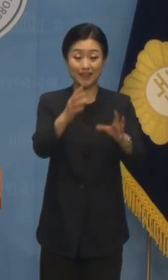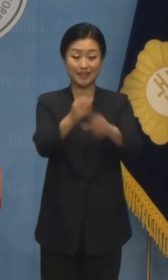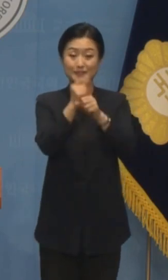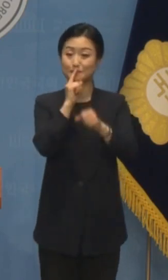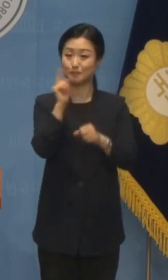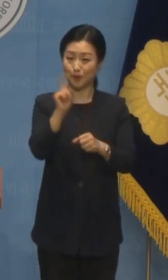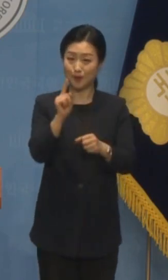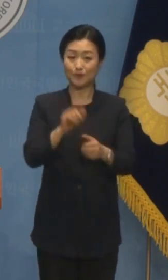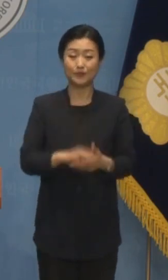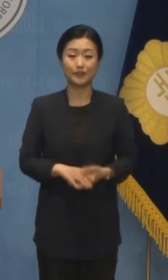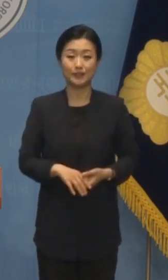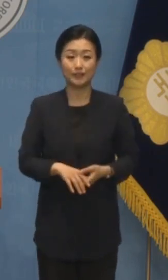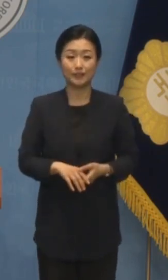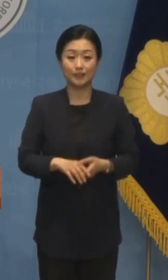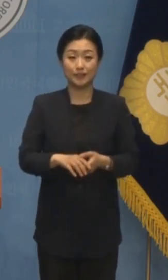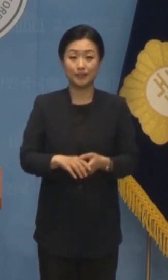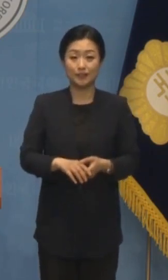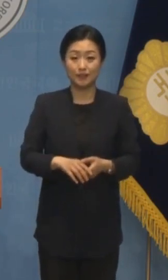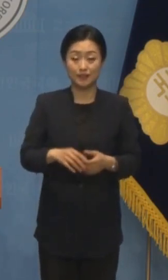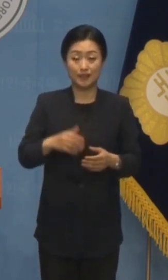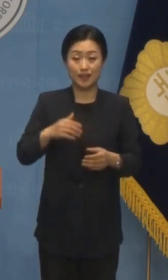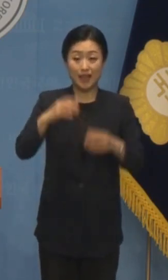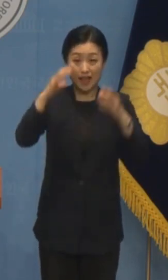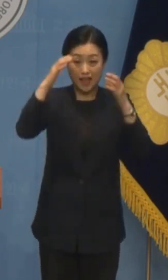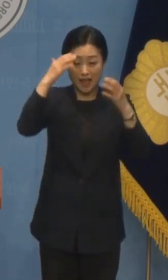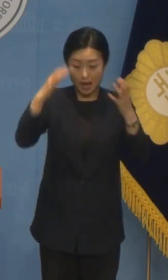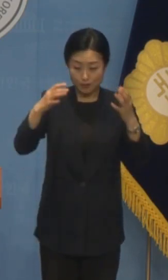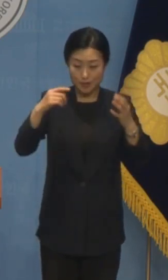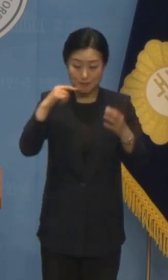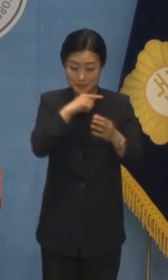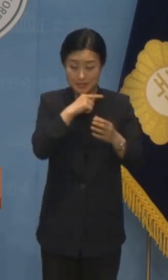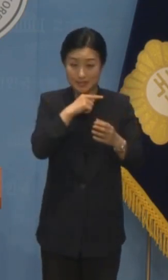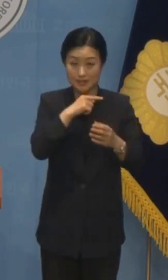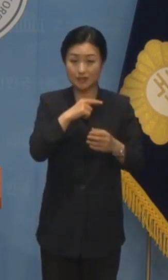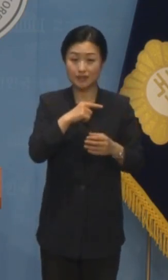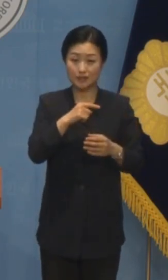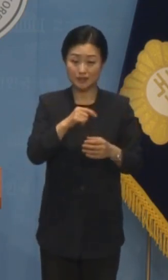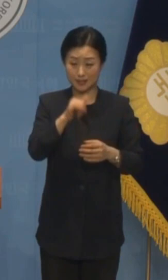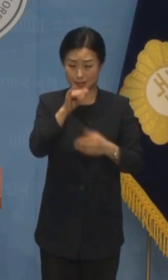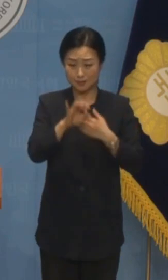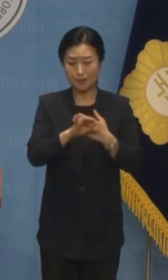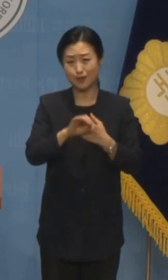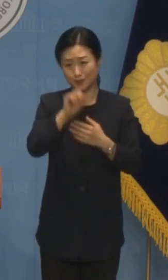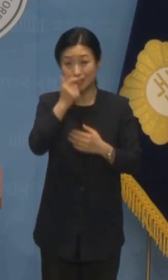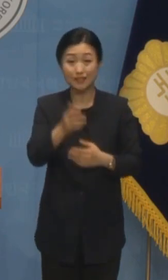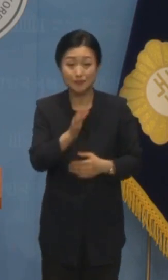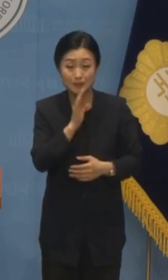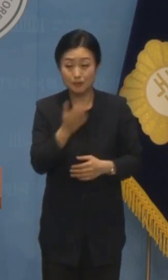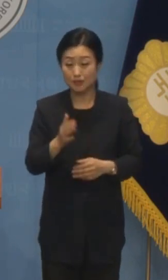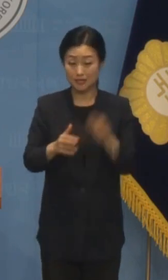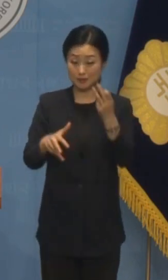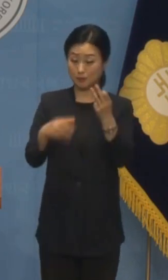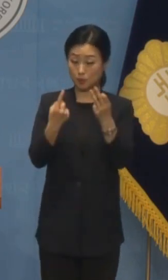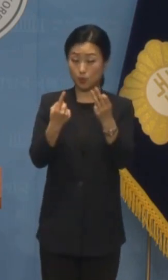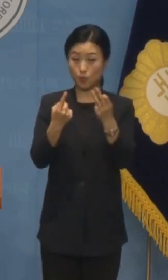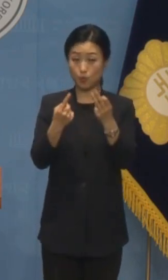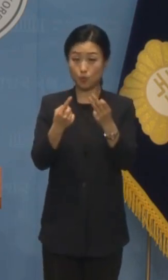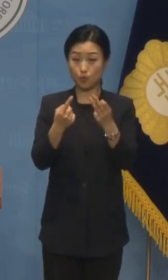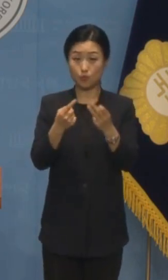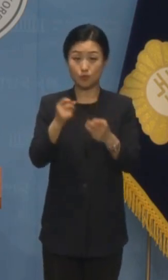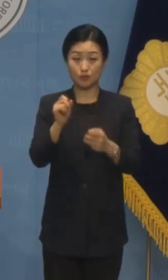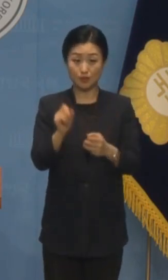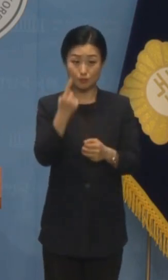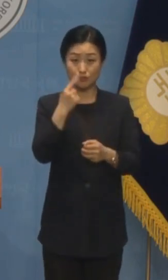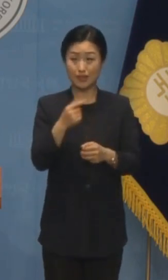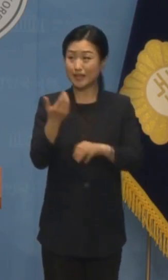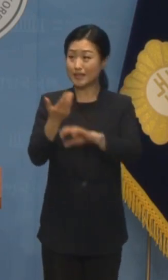말씀은 재정건전성이 중요하지 않다는 말이 아니라요. 지금 13조 원 정도의 재정 지출이 정부 여당이 대외 신인도